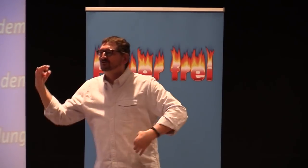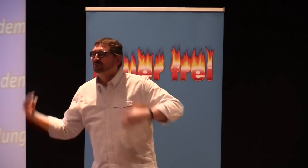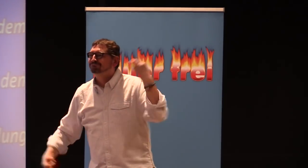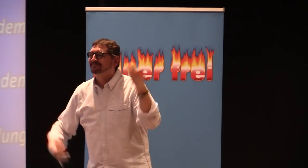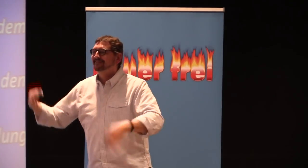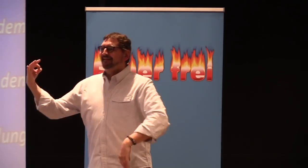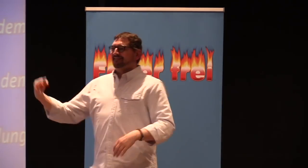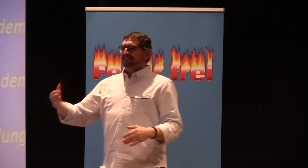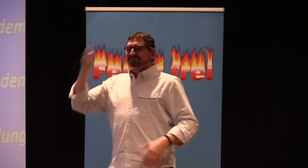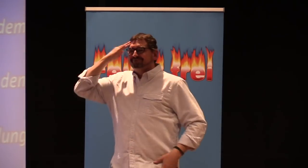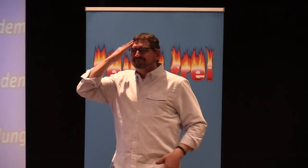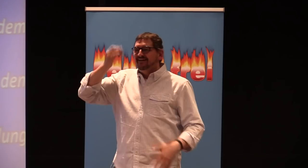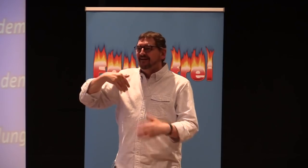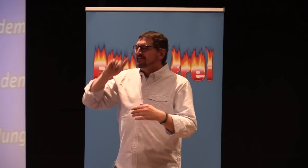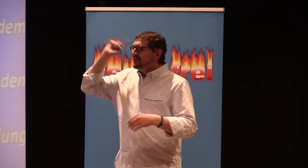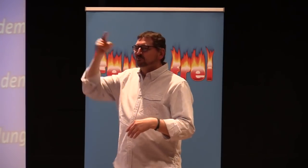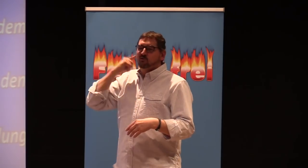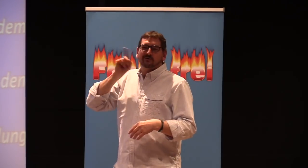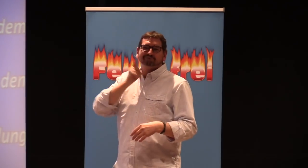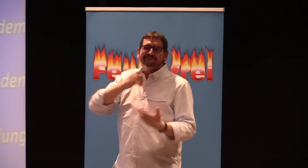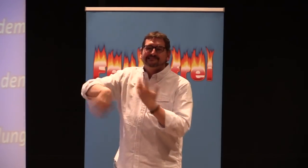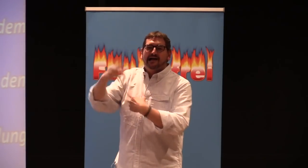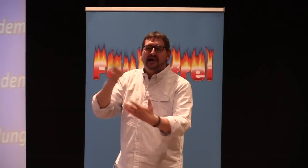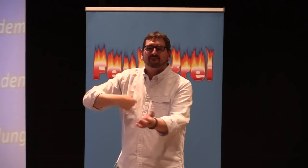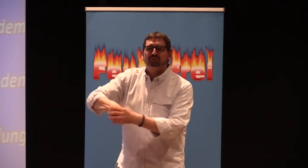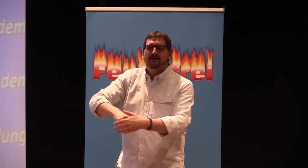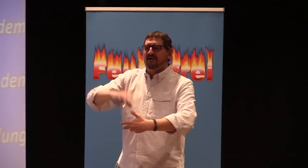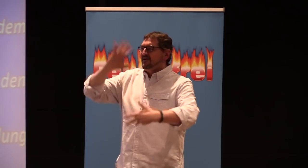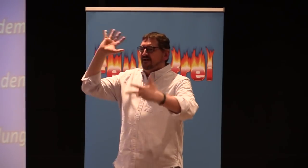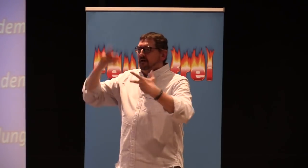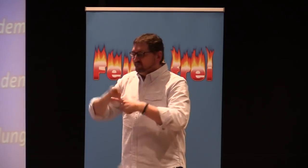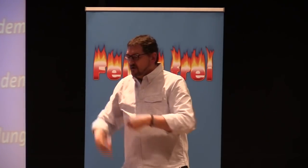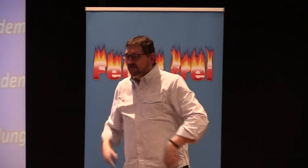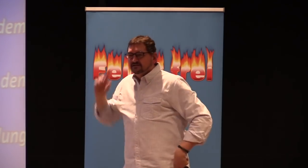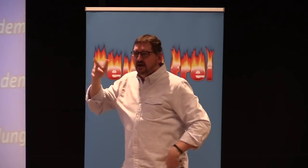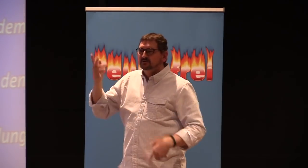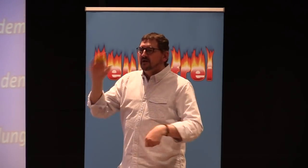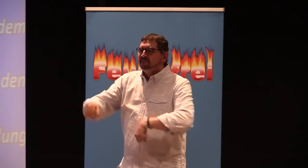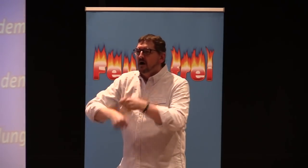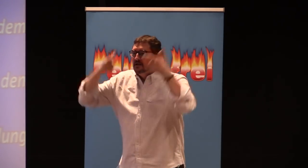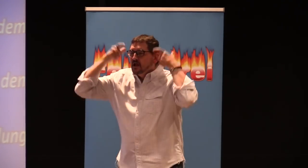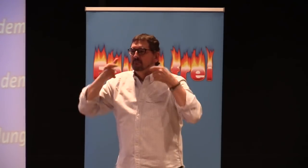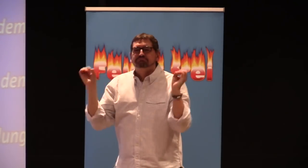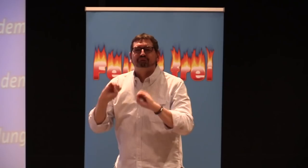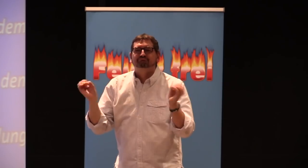Wir haben draußen gespielt, auf dem Spielplatz, hatten Hörende, Gehörlose,